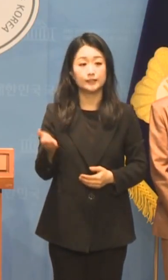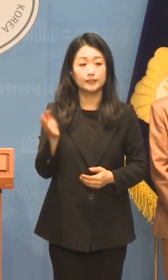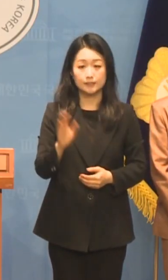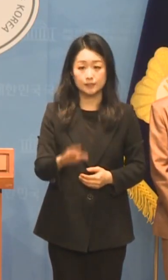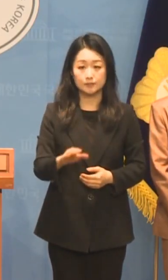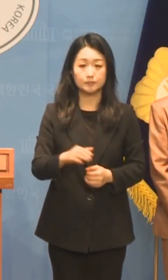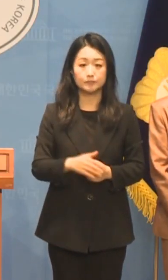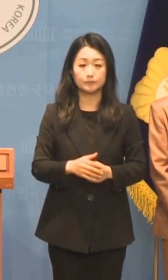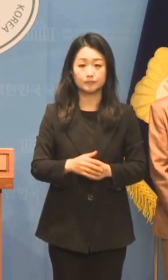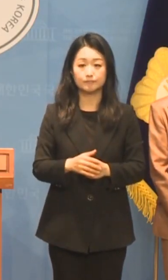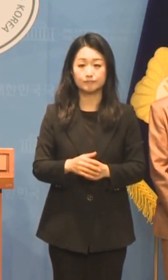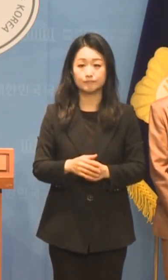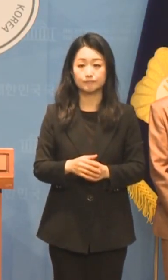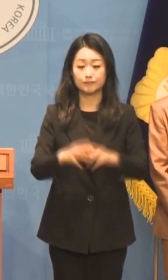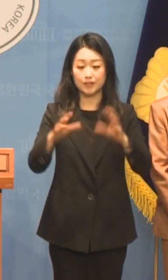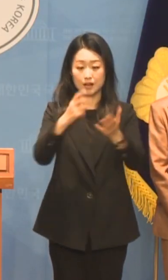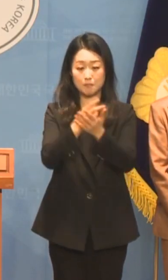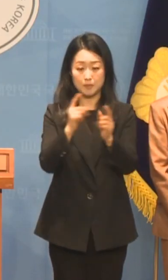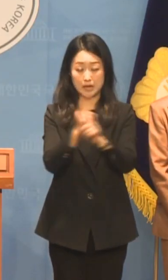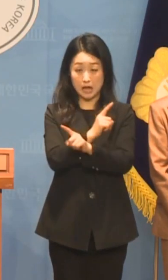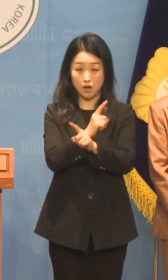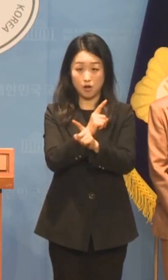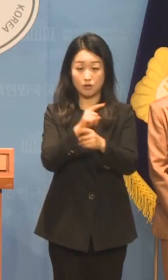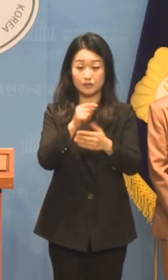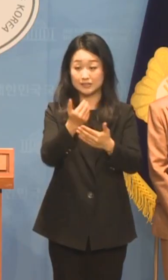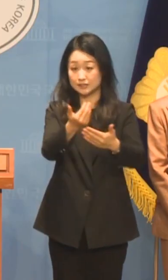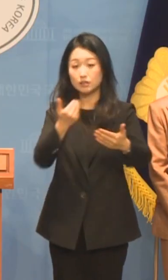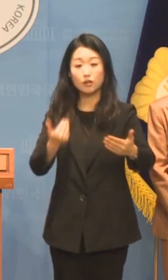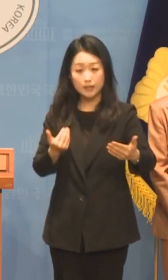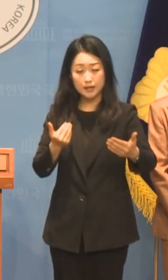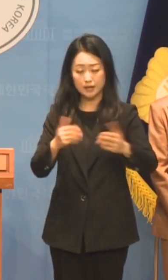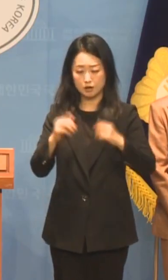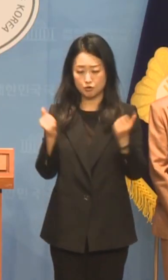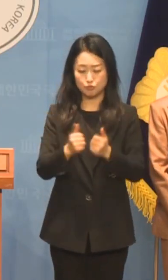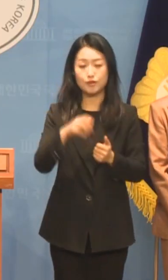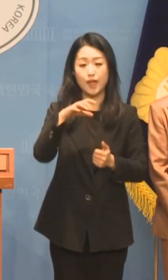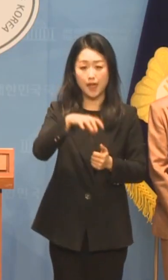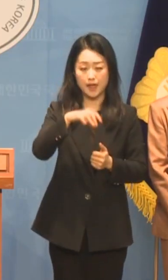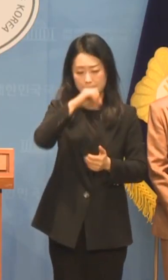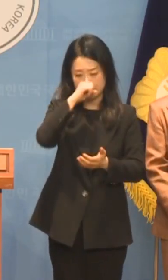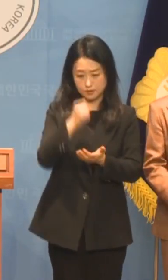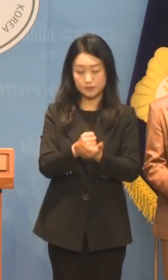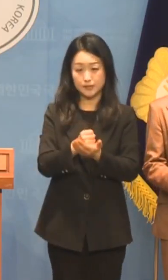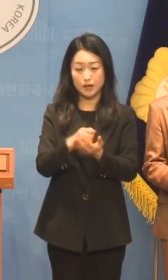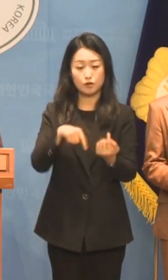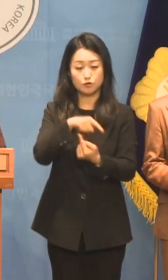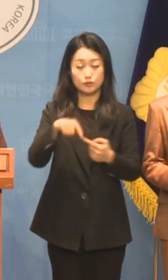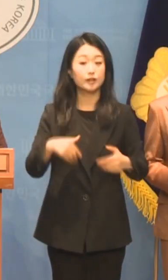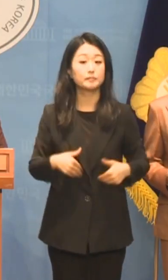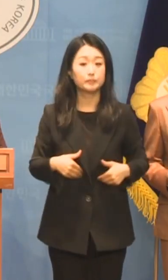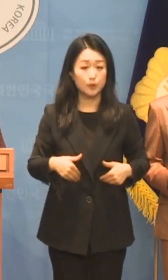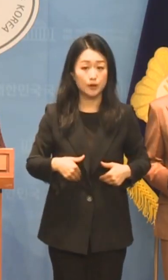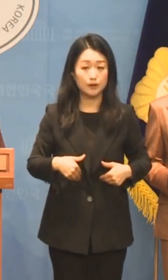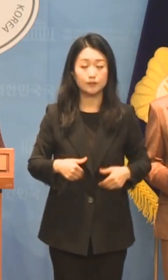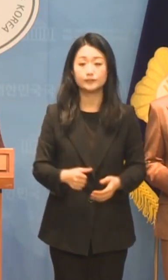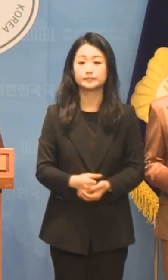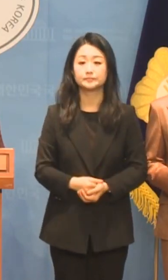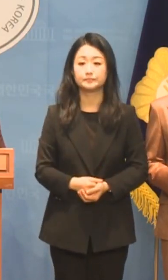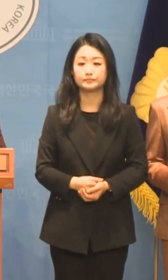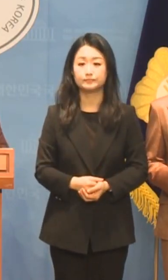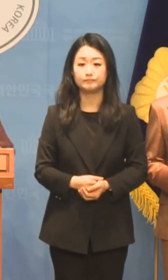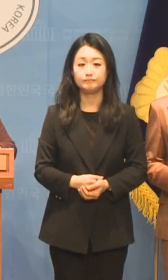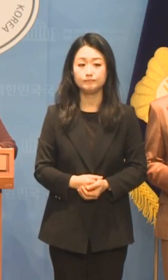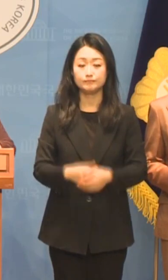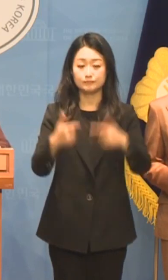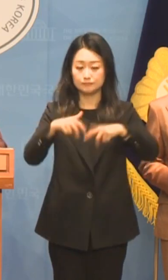그런데 이런 개헌 논의에 앞서 더 시급한 선결 문제는 국회 정상화입니다. 먼저